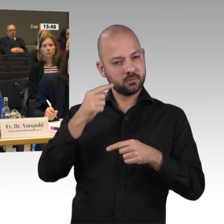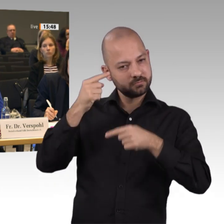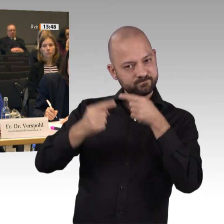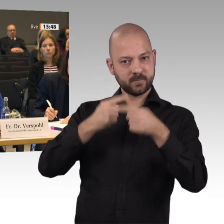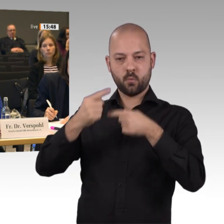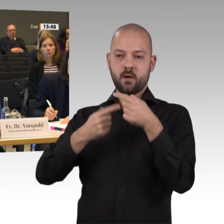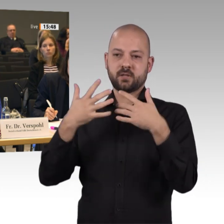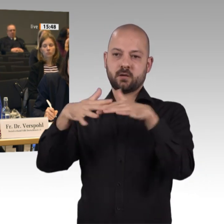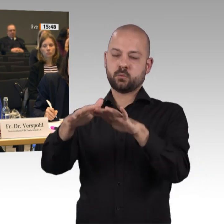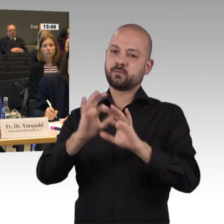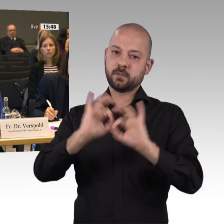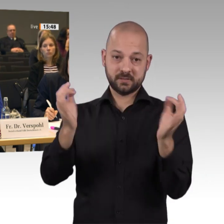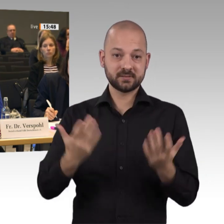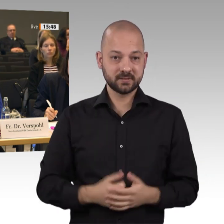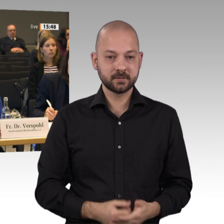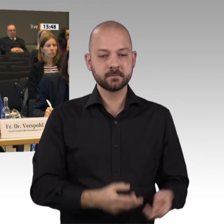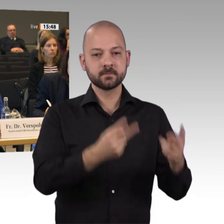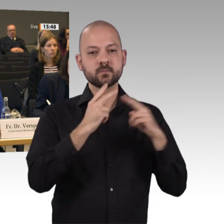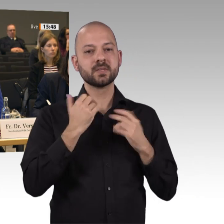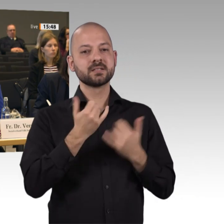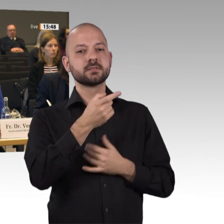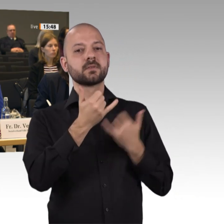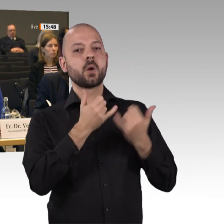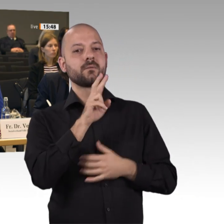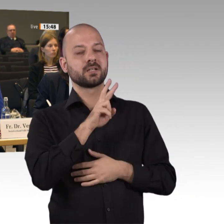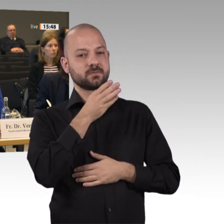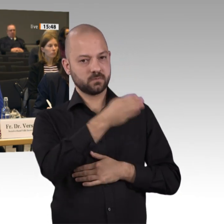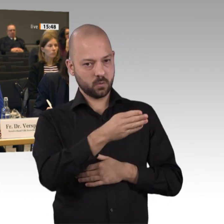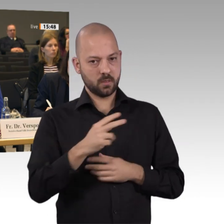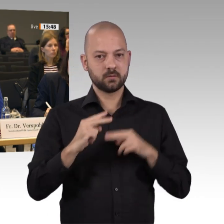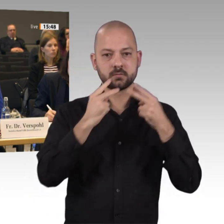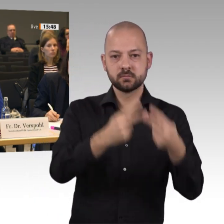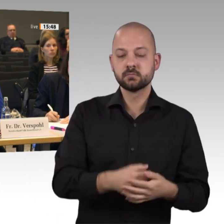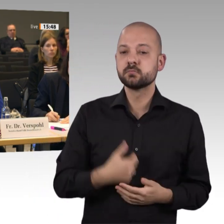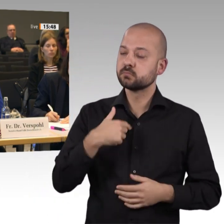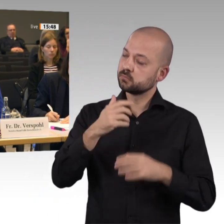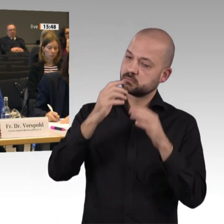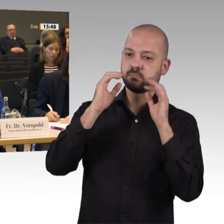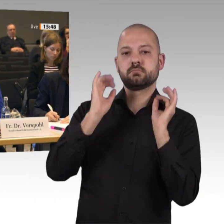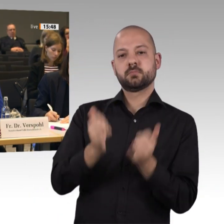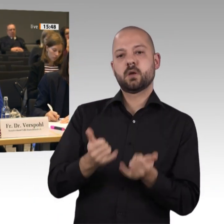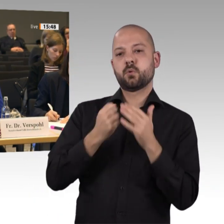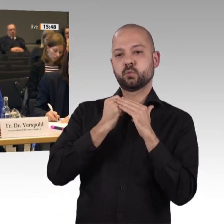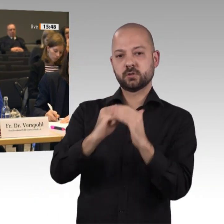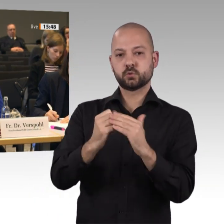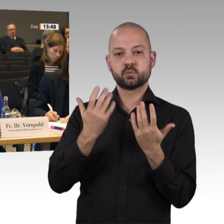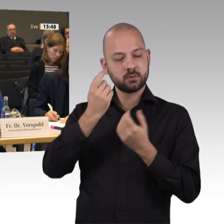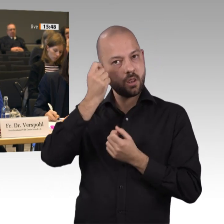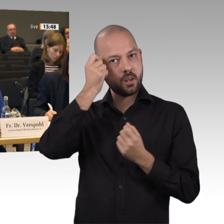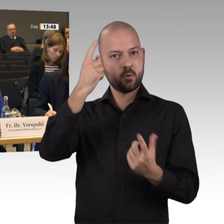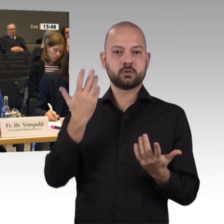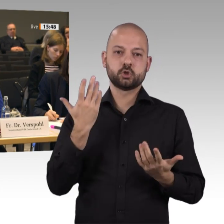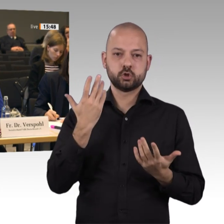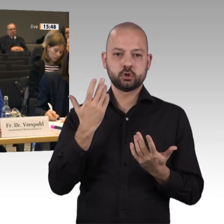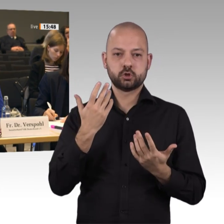man jetzt ein bisschen längeren Atem haben. Wichtig ist, dass auch Hilfsmittel und Assistenz mitbewilligt werden. Und wir würden noch